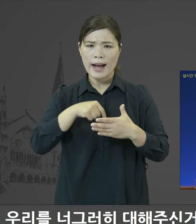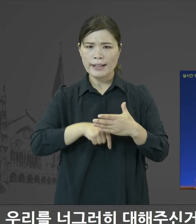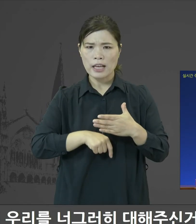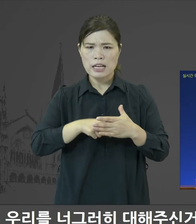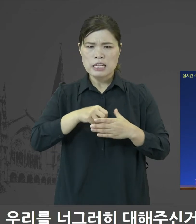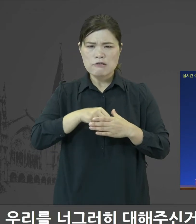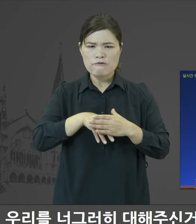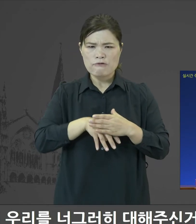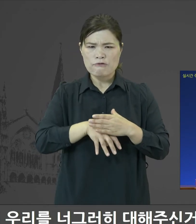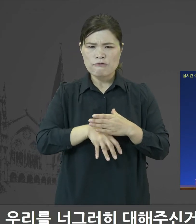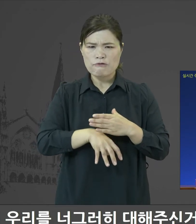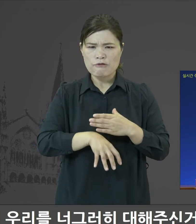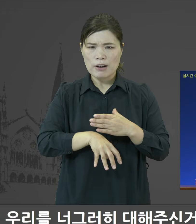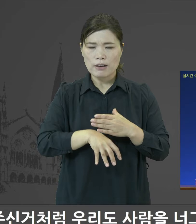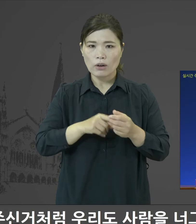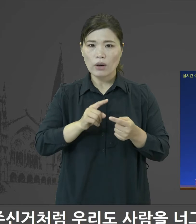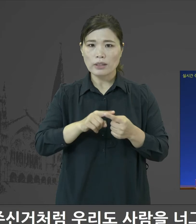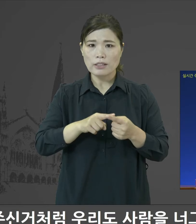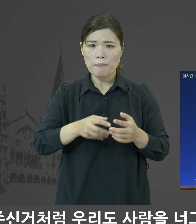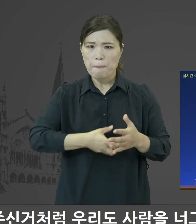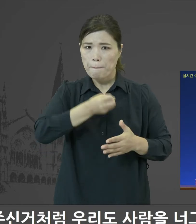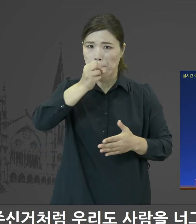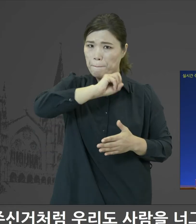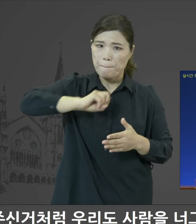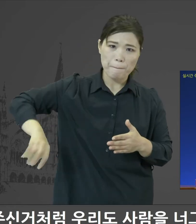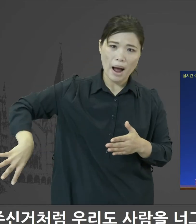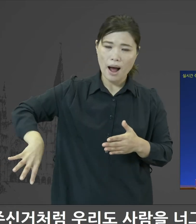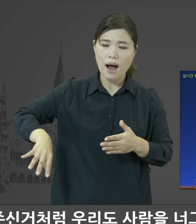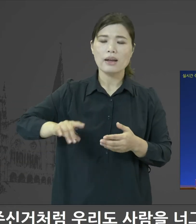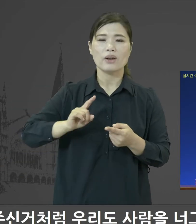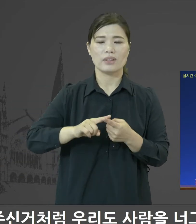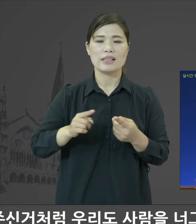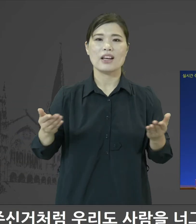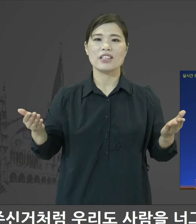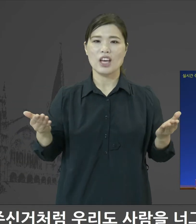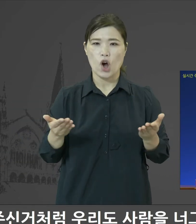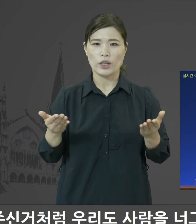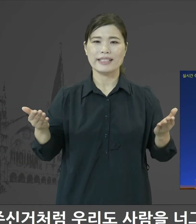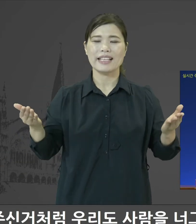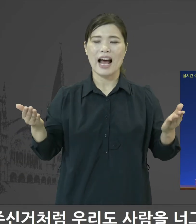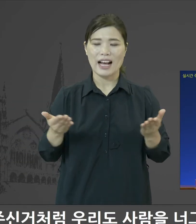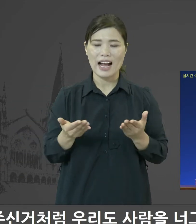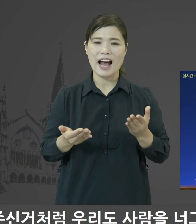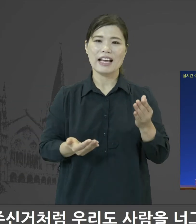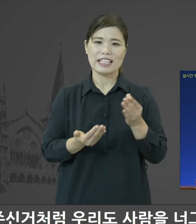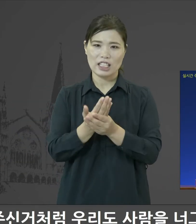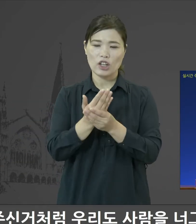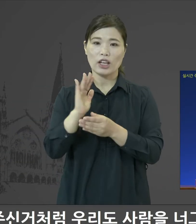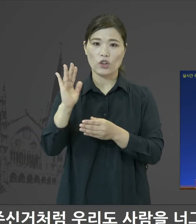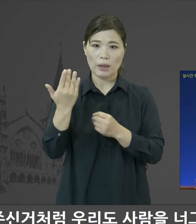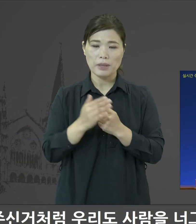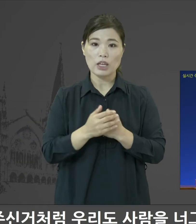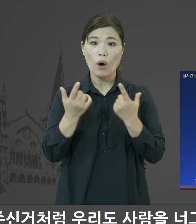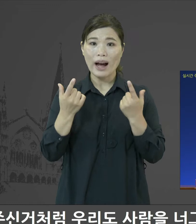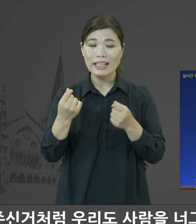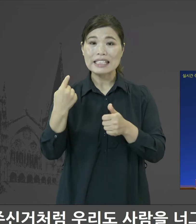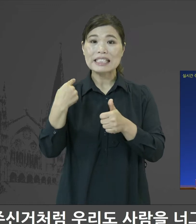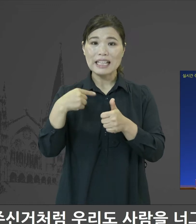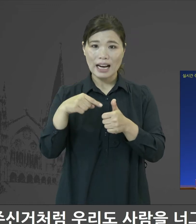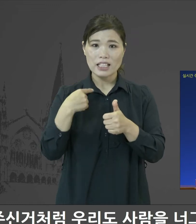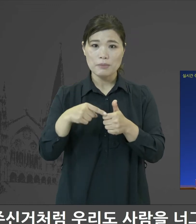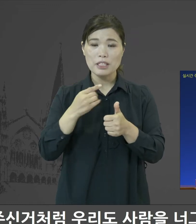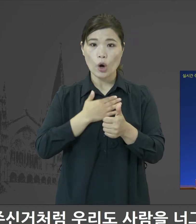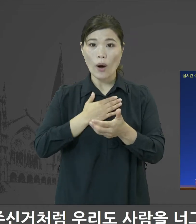함께 빠져나가는 역사가 일어난다고 가르치는 겁니다. 여러분, 이 가르침이 저와 여러분의 것이 되기를 주